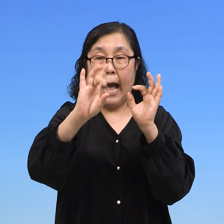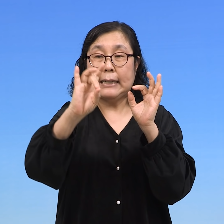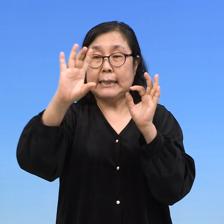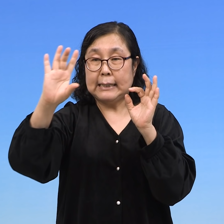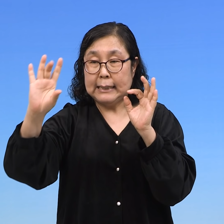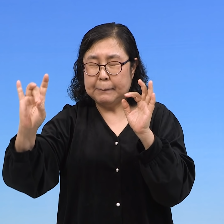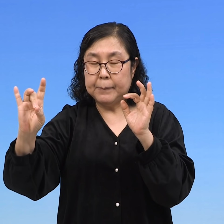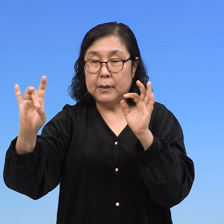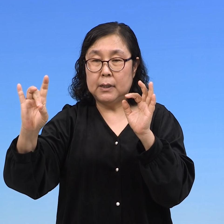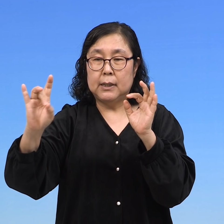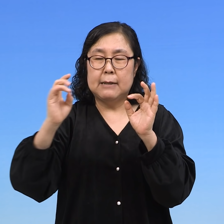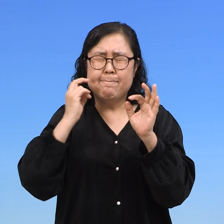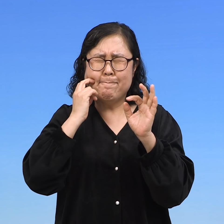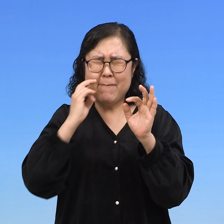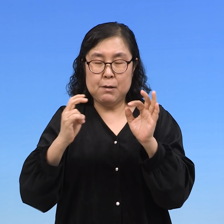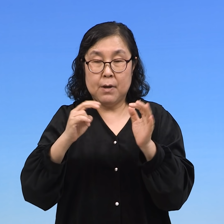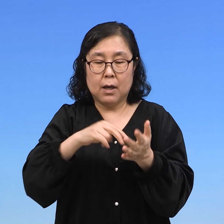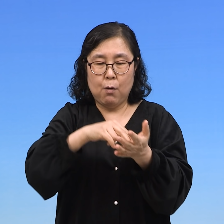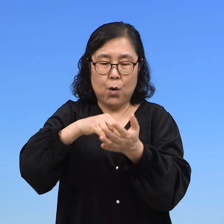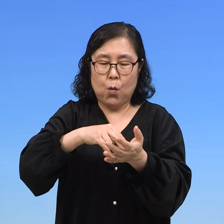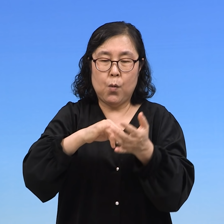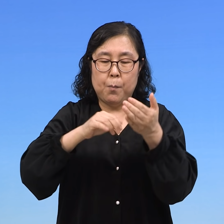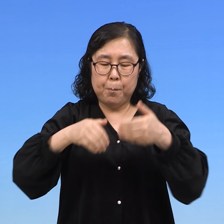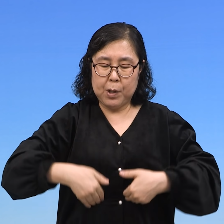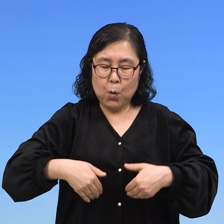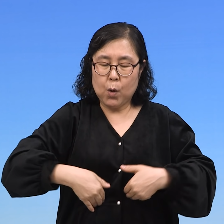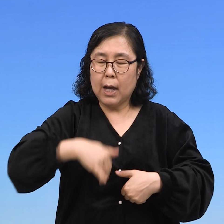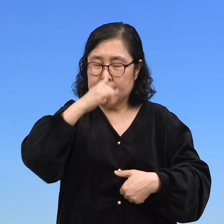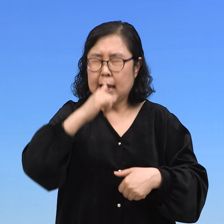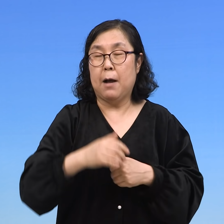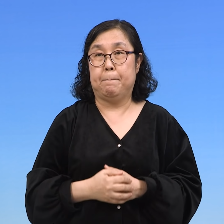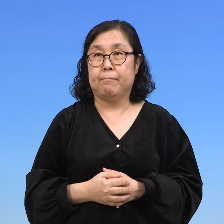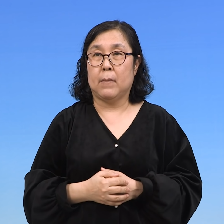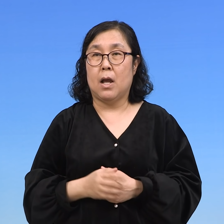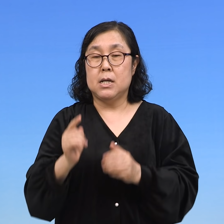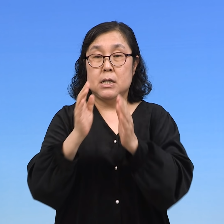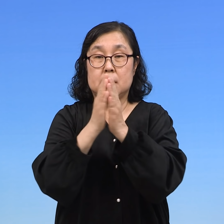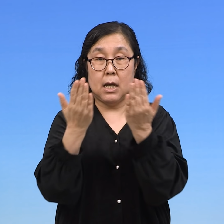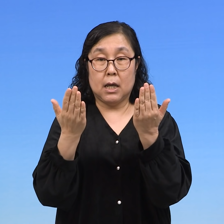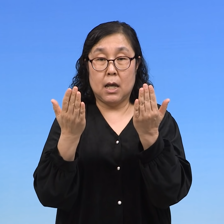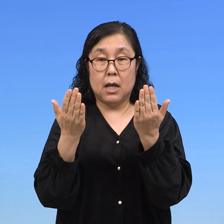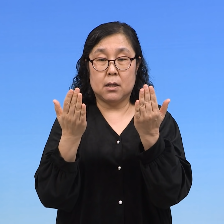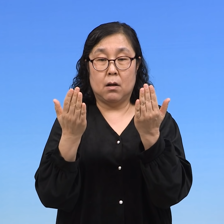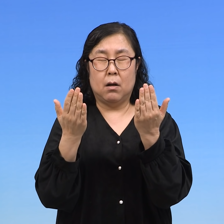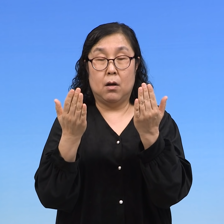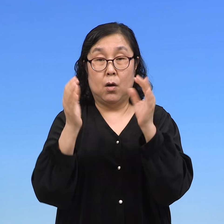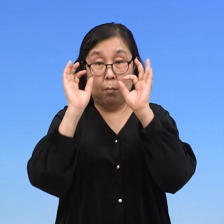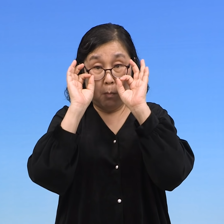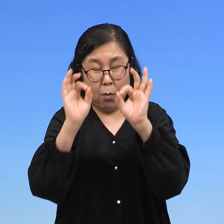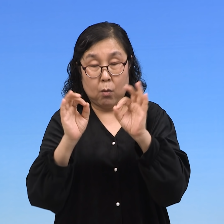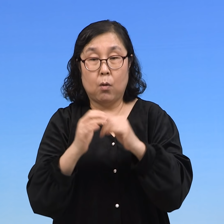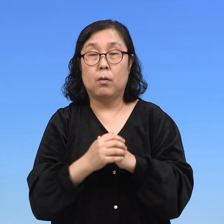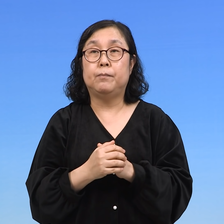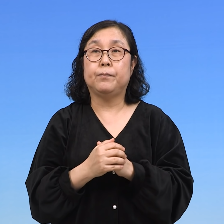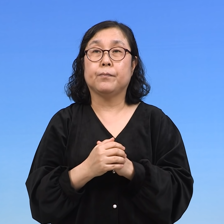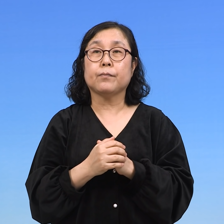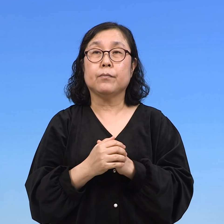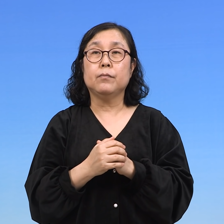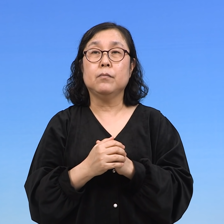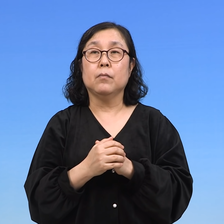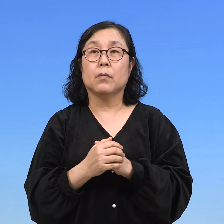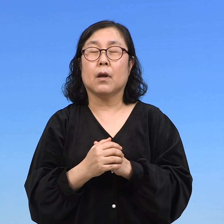김종원 교수님이라는 분이 쓴 책인데요 그 책에서 제가 정말 이게 막 유치해가지고 이야기를 해야 되나 말아야 되나